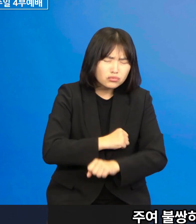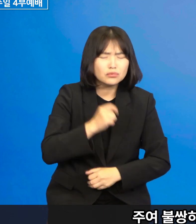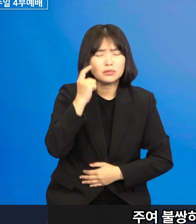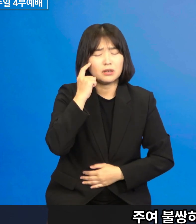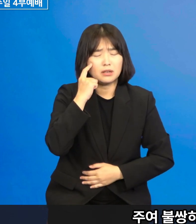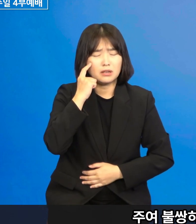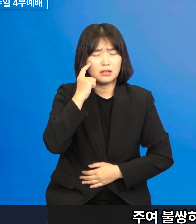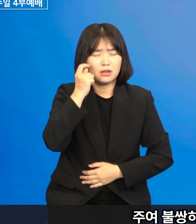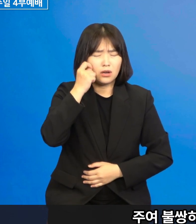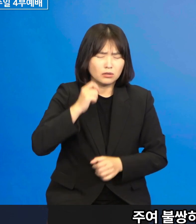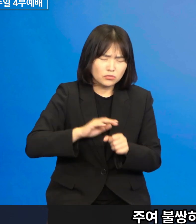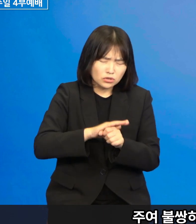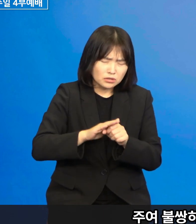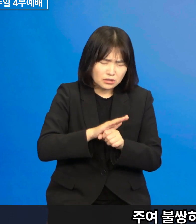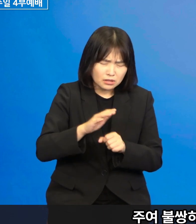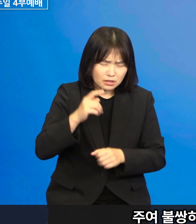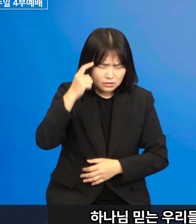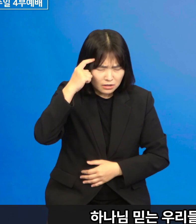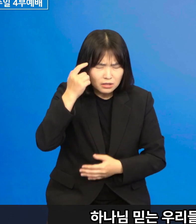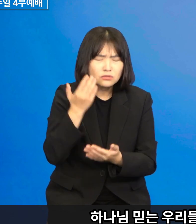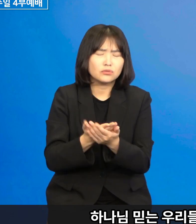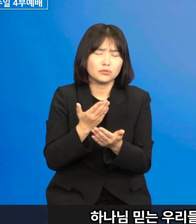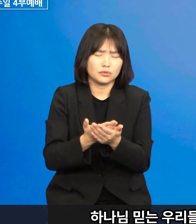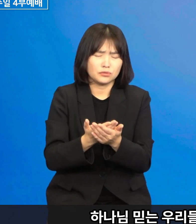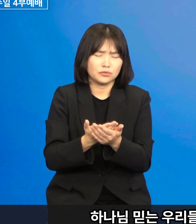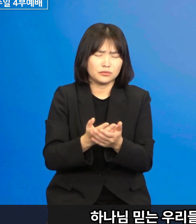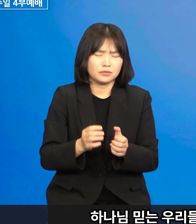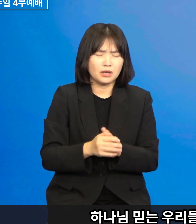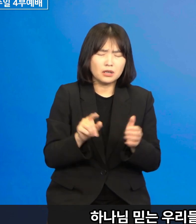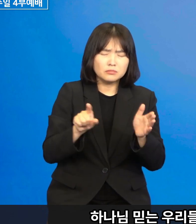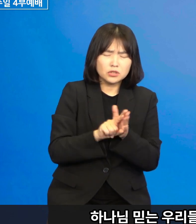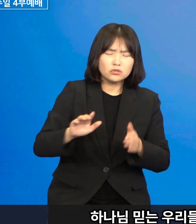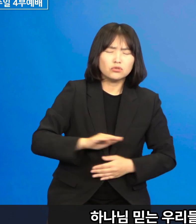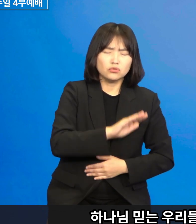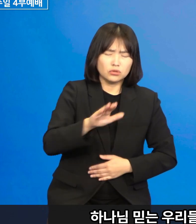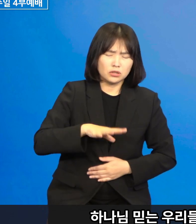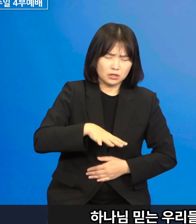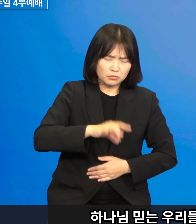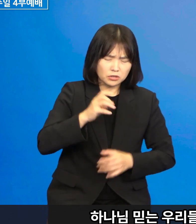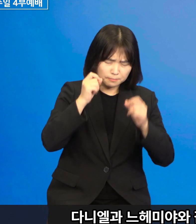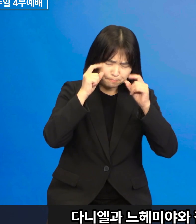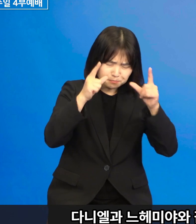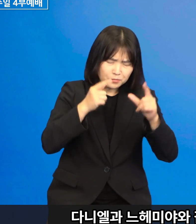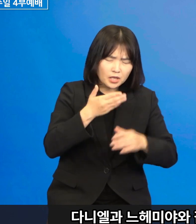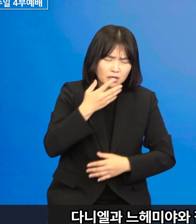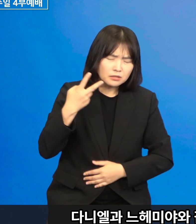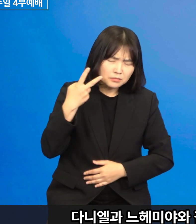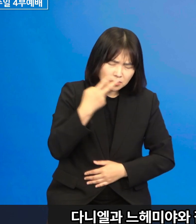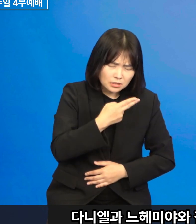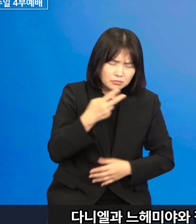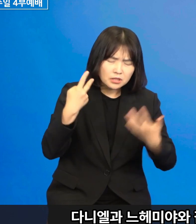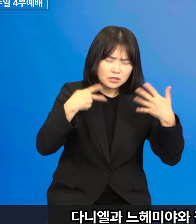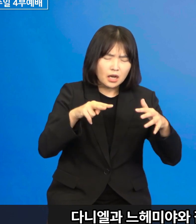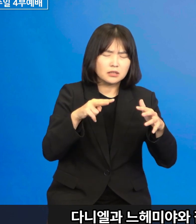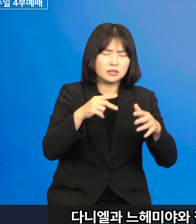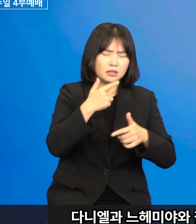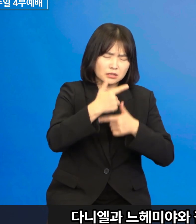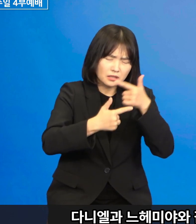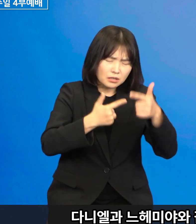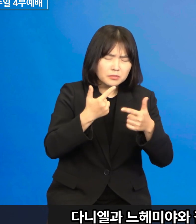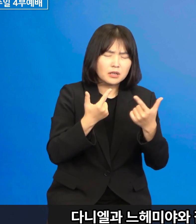주여 불쌍히 여겨 주시옵소서. 하나님, 믿는 우리들이 먼저 깨어서 금식하며 다니엘과 같이 느헤미야와